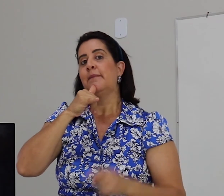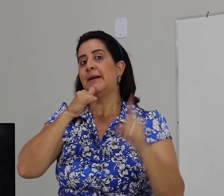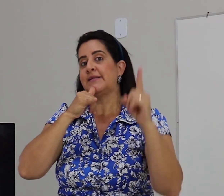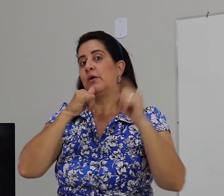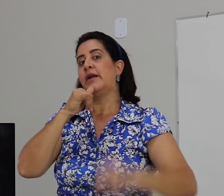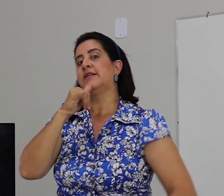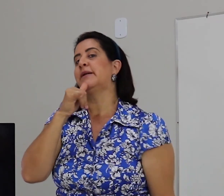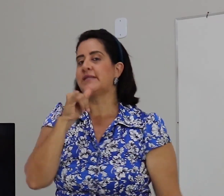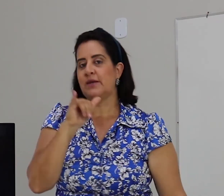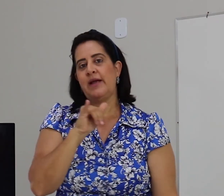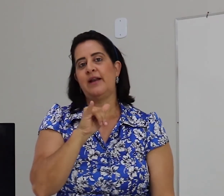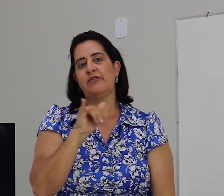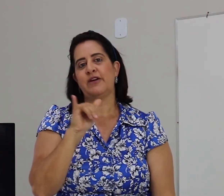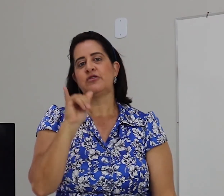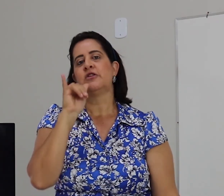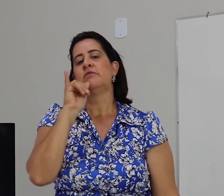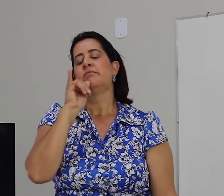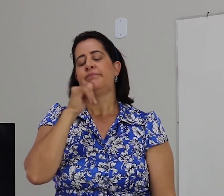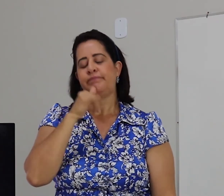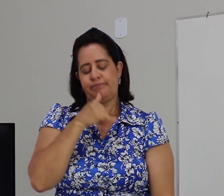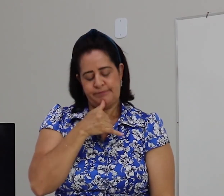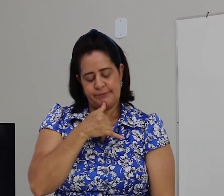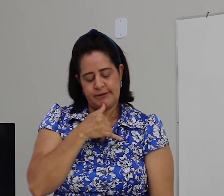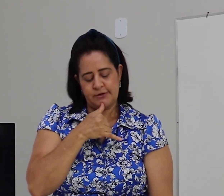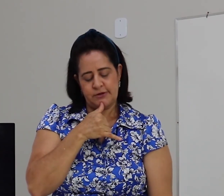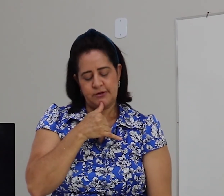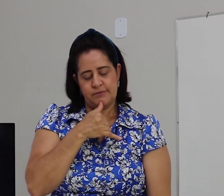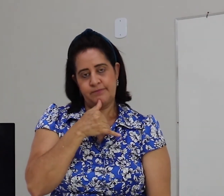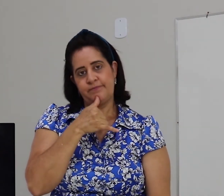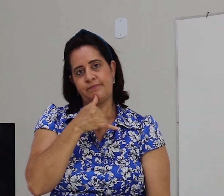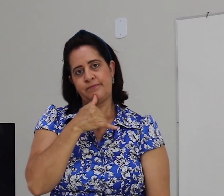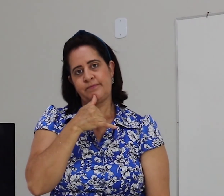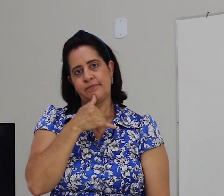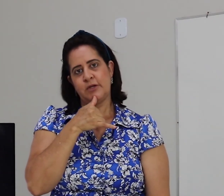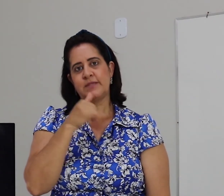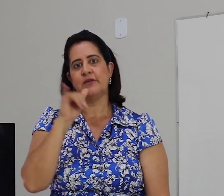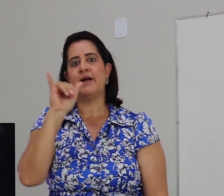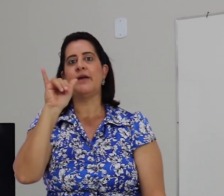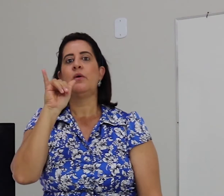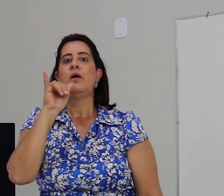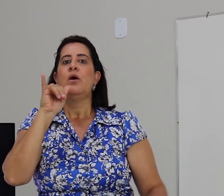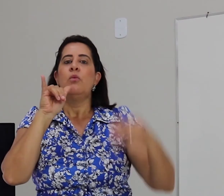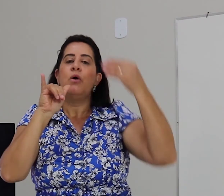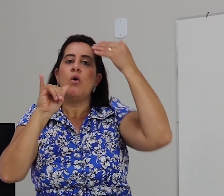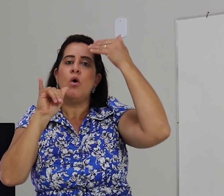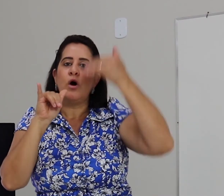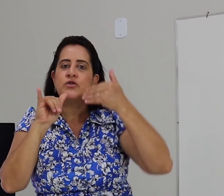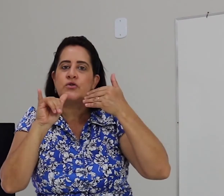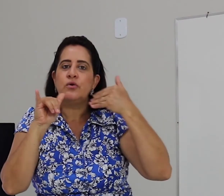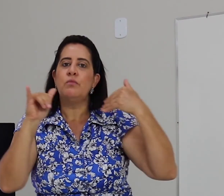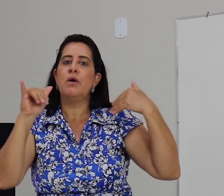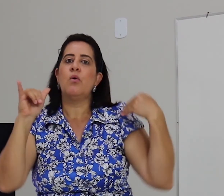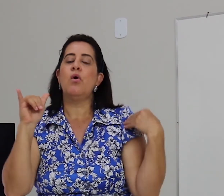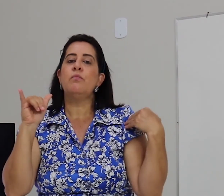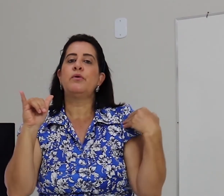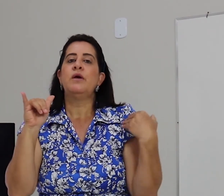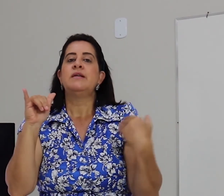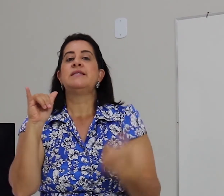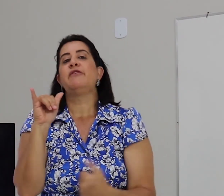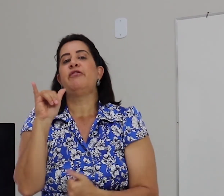mas agora a expressão é relevante. Triste. Observaram? Meu rosto, meu ombro se